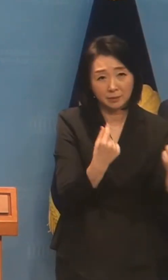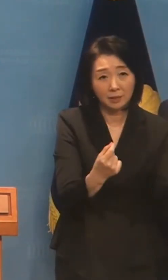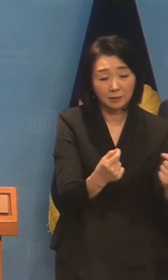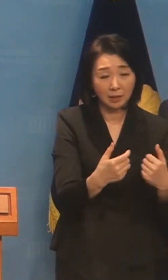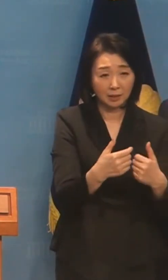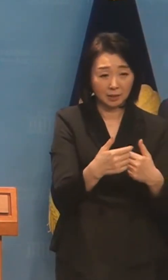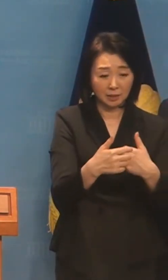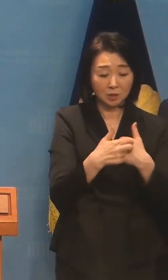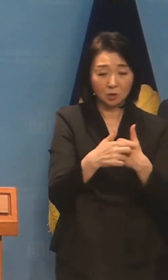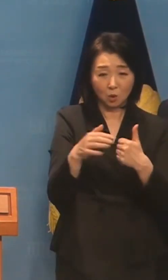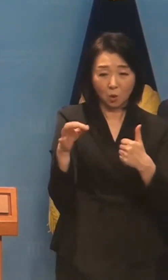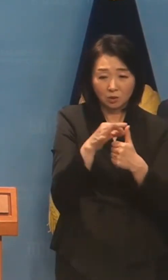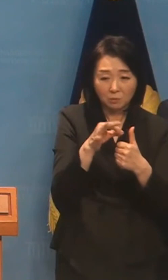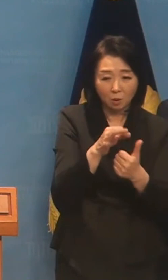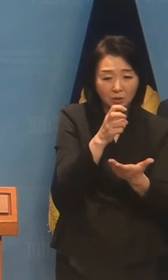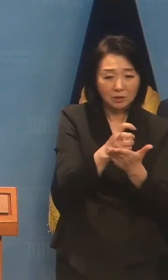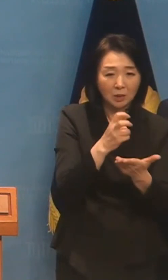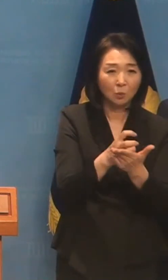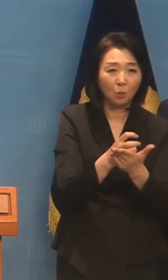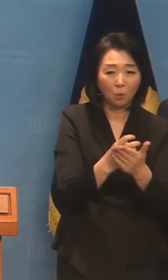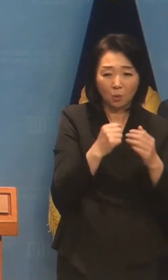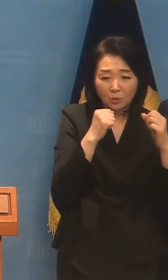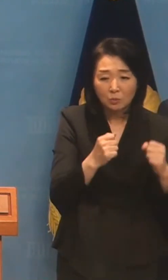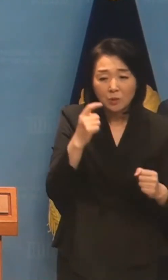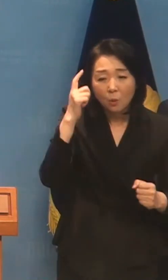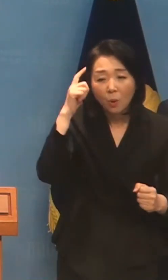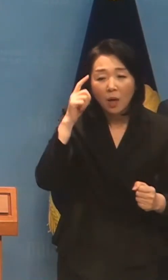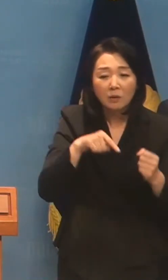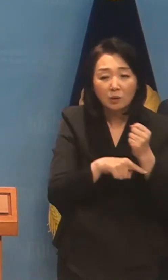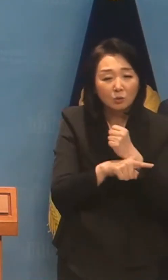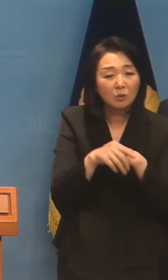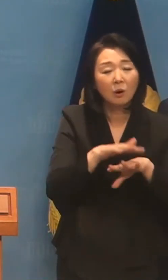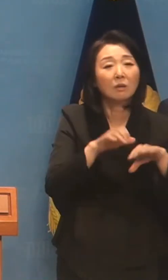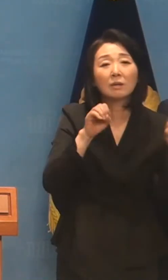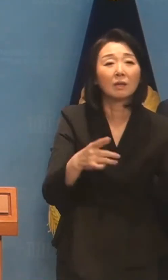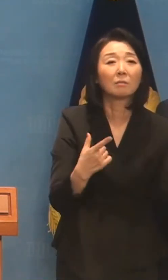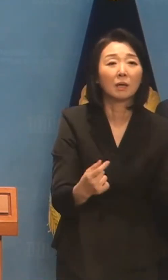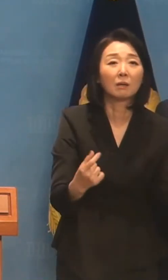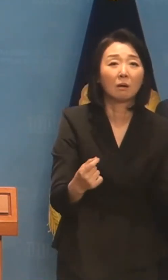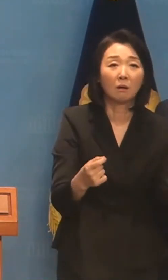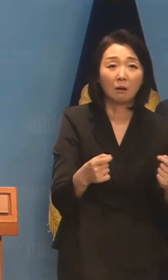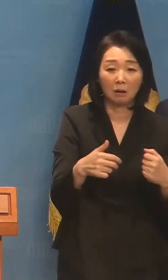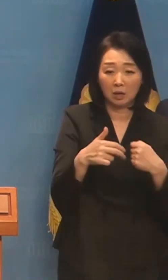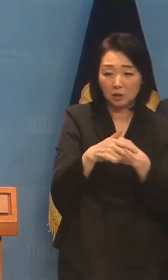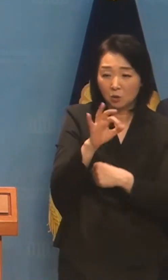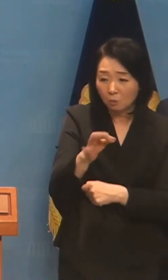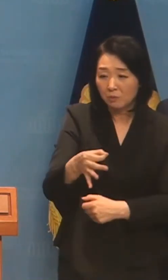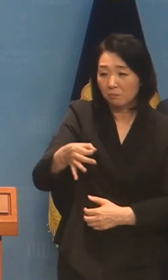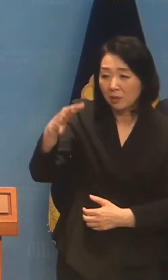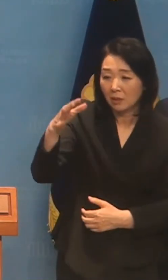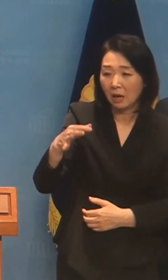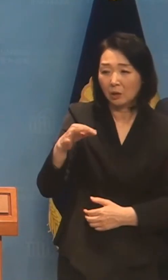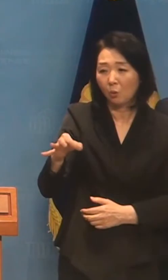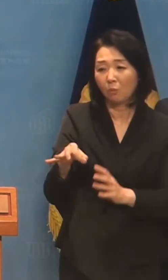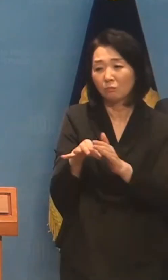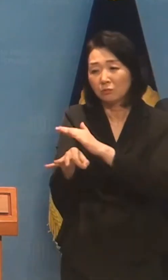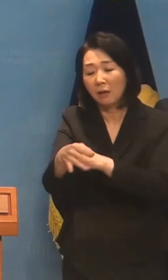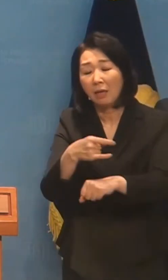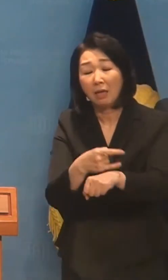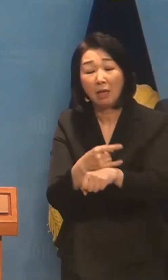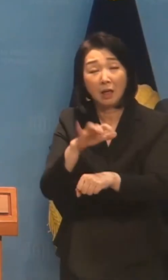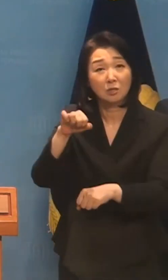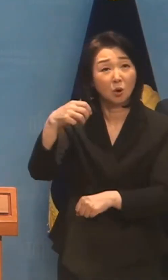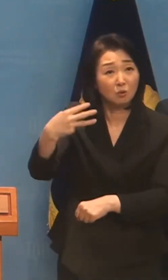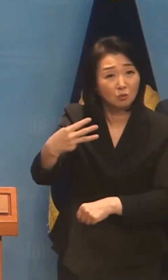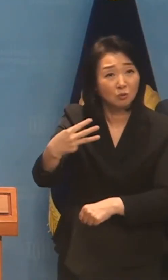의료급여 제도의 존재 이유를 무너뜨리기 때문입니다. 진료비가 많이 나올수록 그만큼 더 많은 비용을 부담하라고 하는